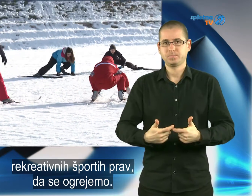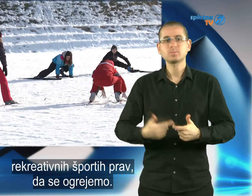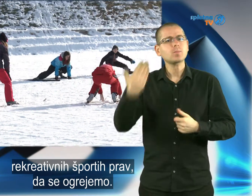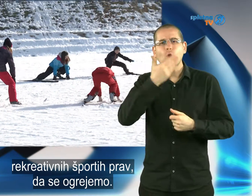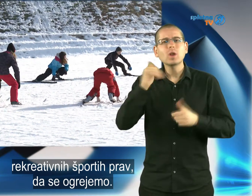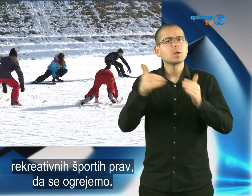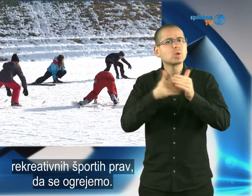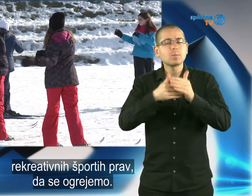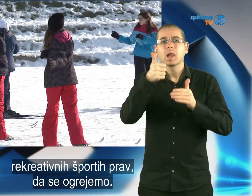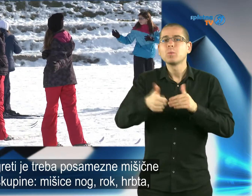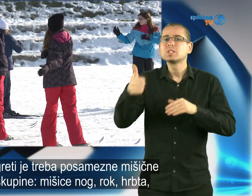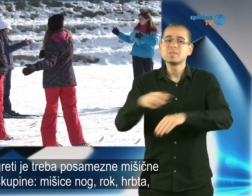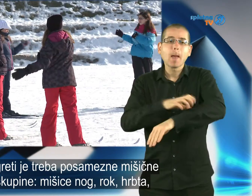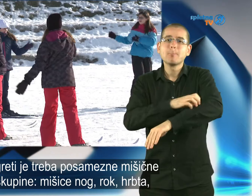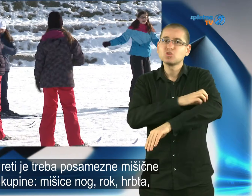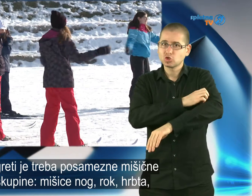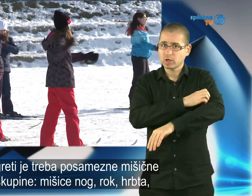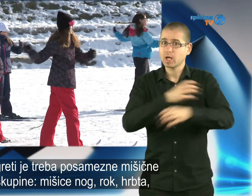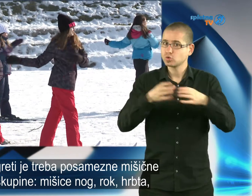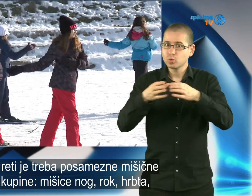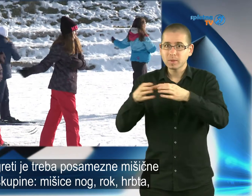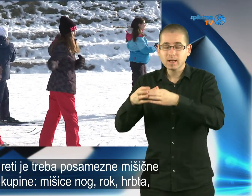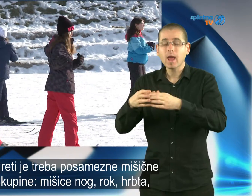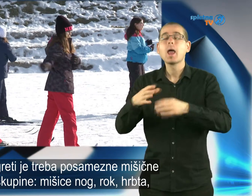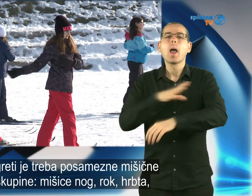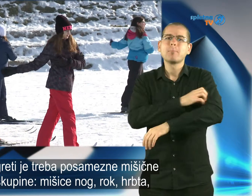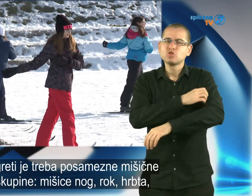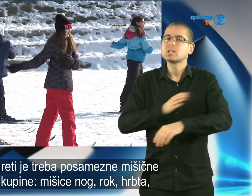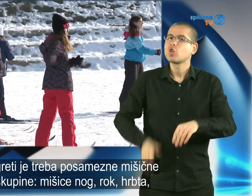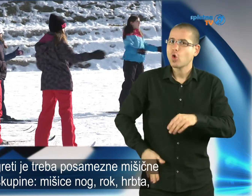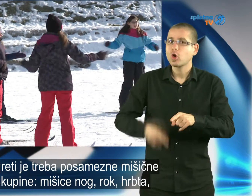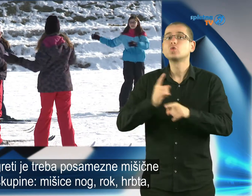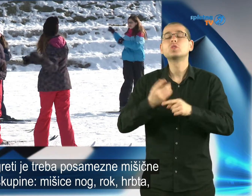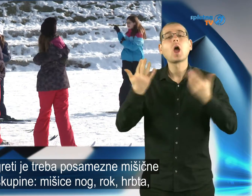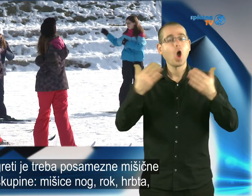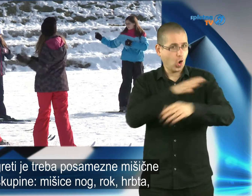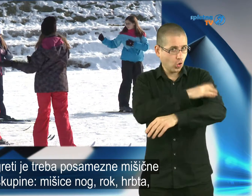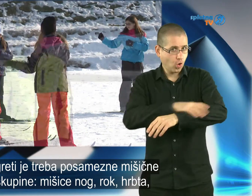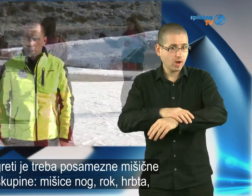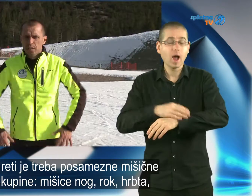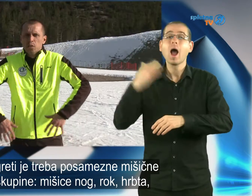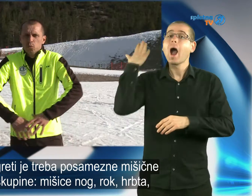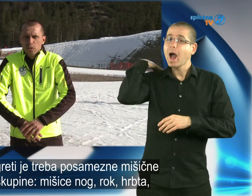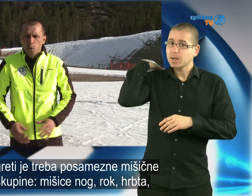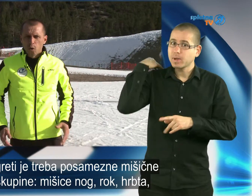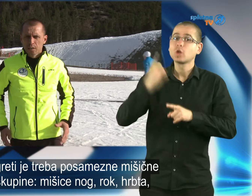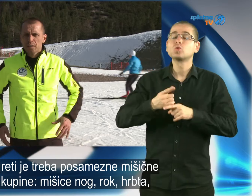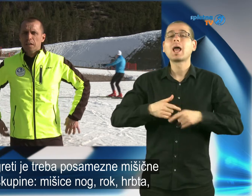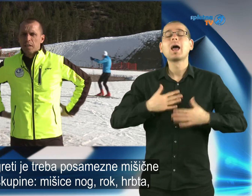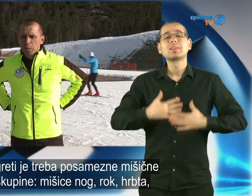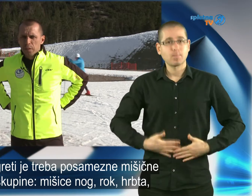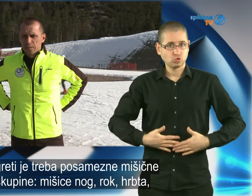da se seveda ogrejemo. Ogreti treba predvsem posamezne mišične skupine, mišice nog, tudi